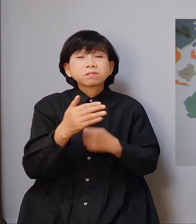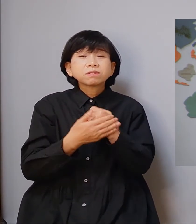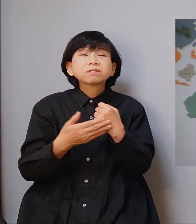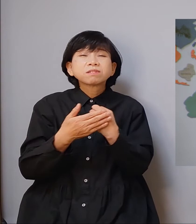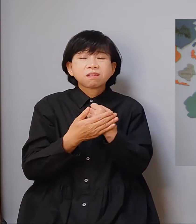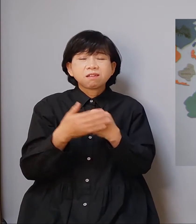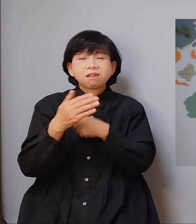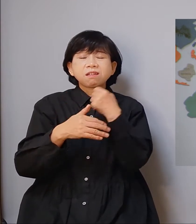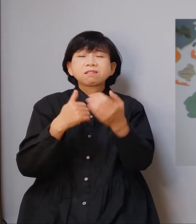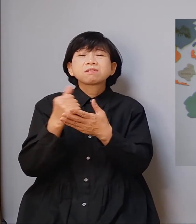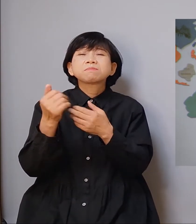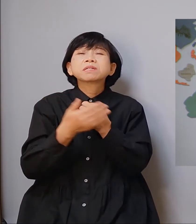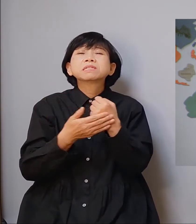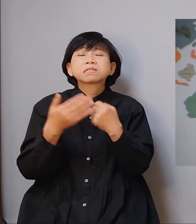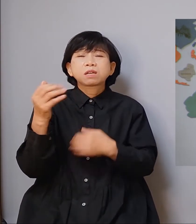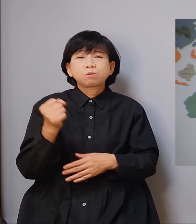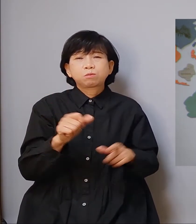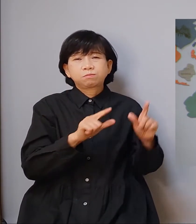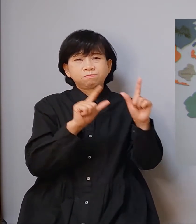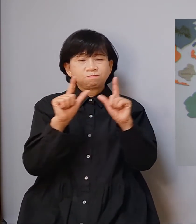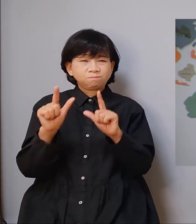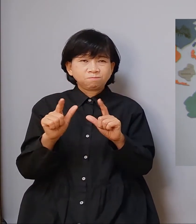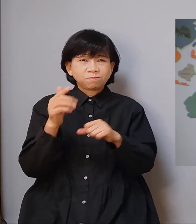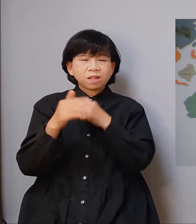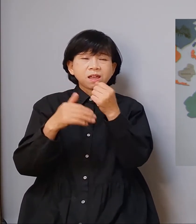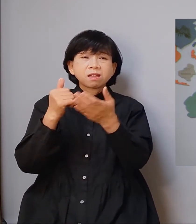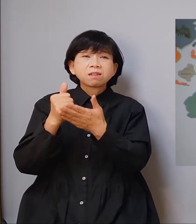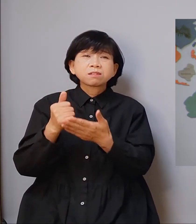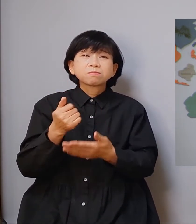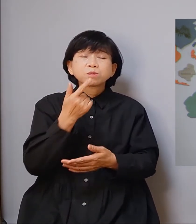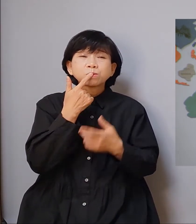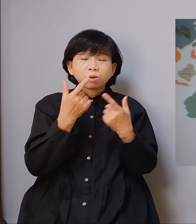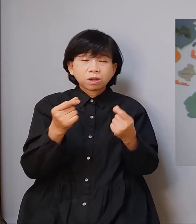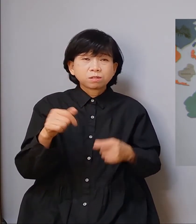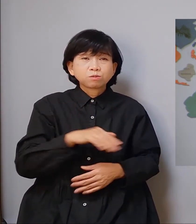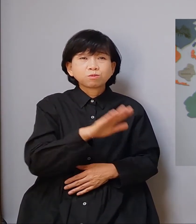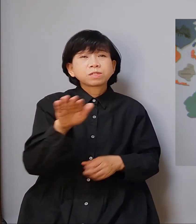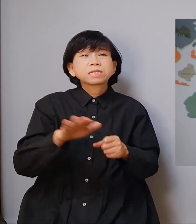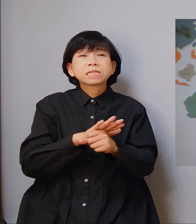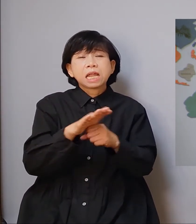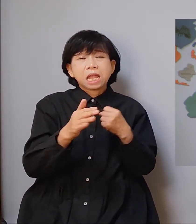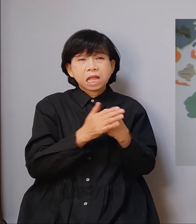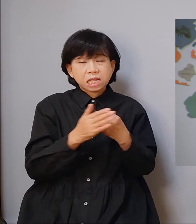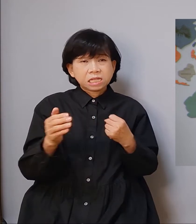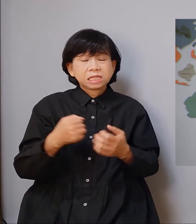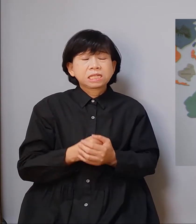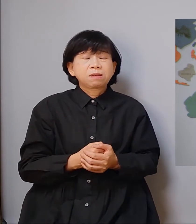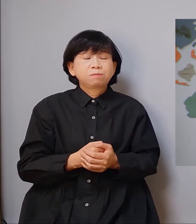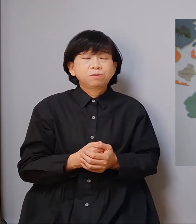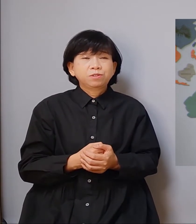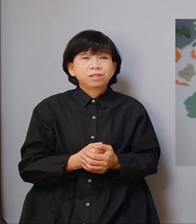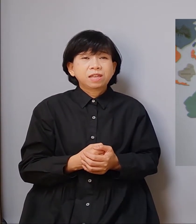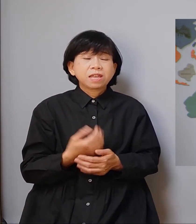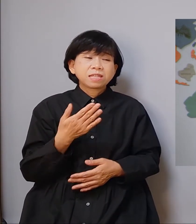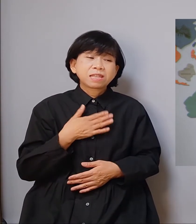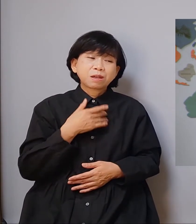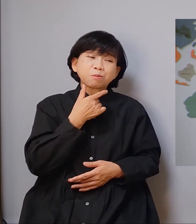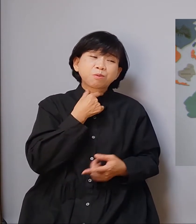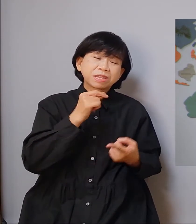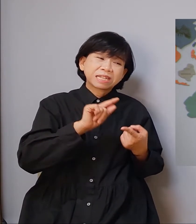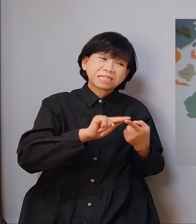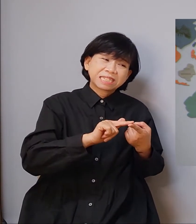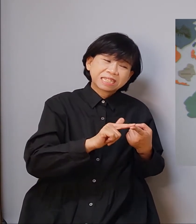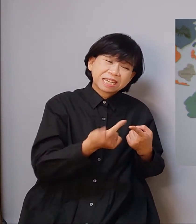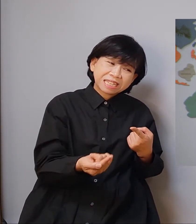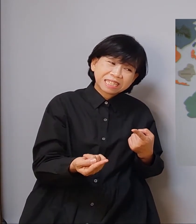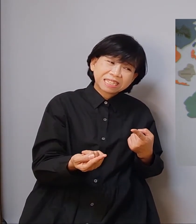살아가고 있는 거예요. 하나님이 그렇게 우리를 사랑하시는데 우리가 원치 않은 길로 가는 게 하나님께서 우리를